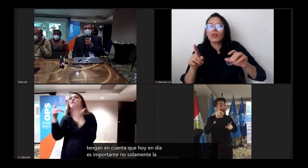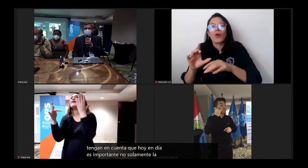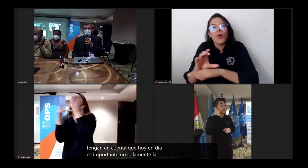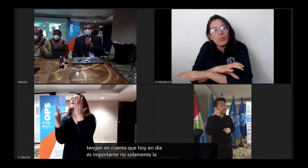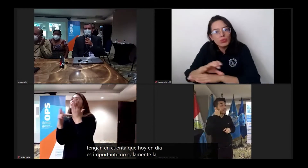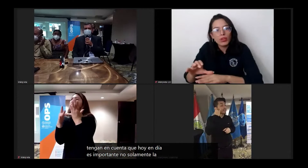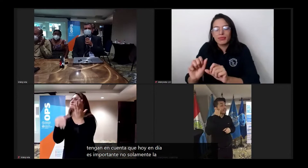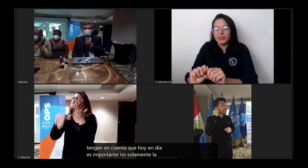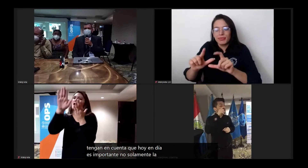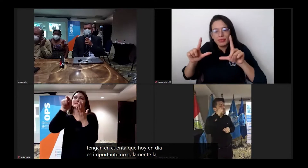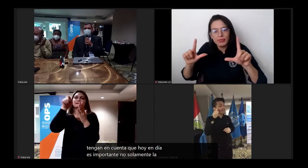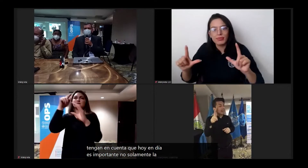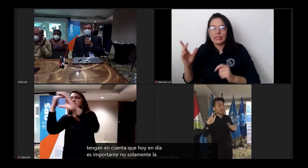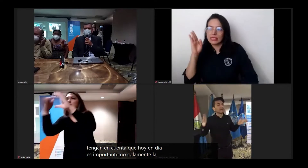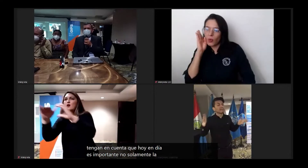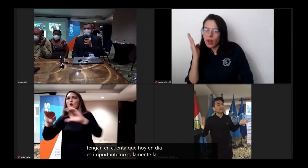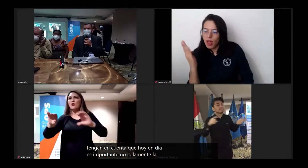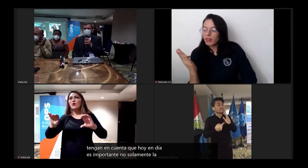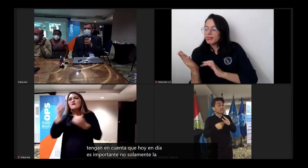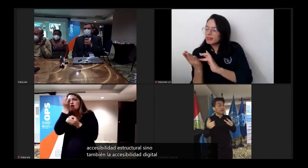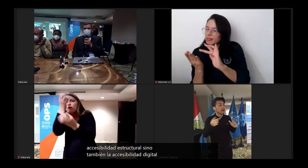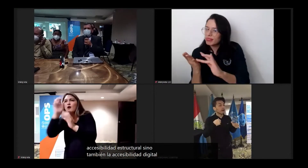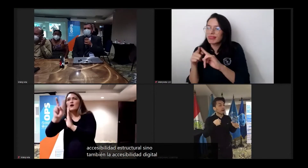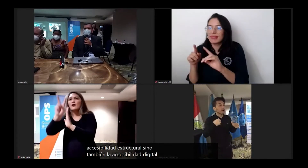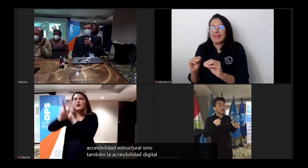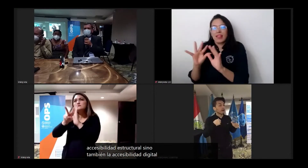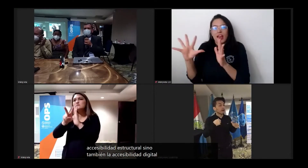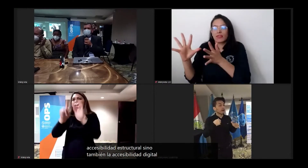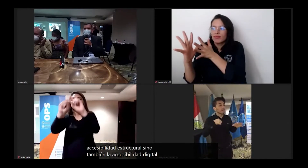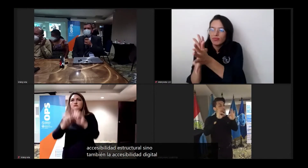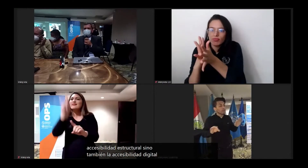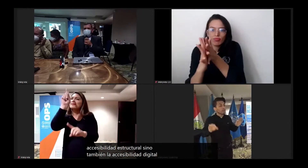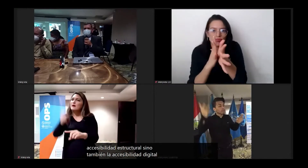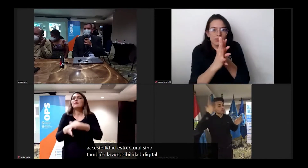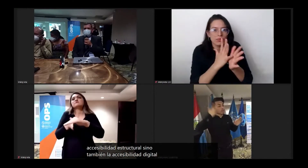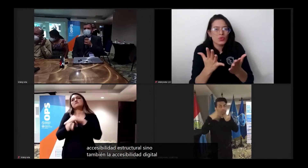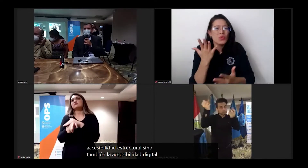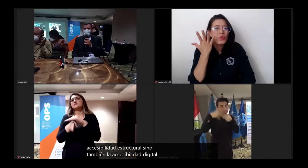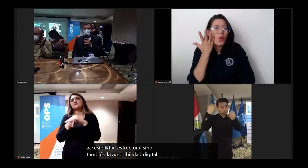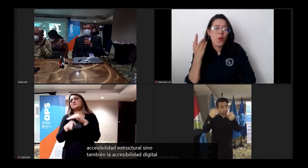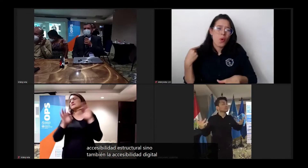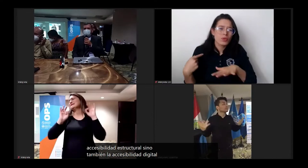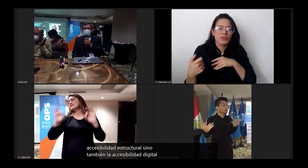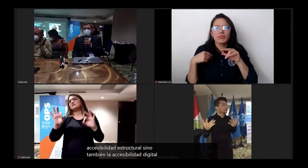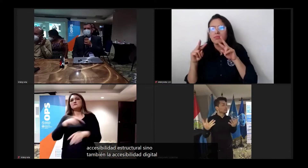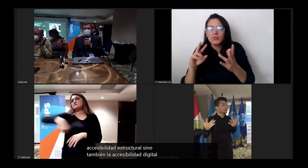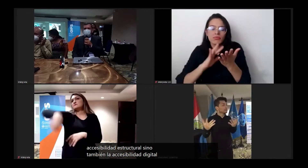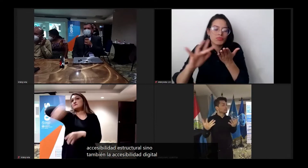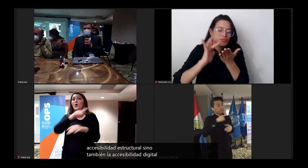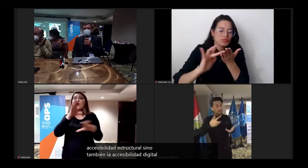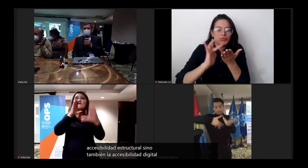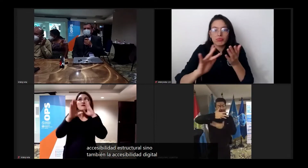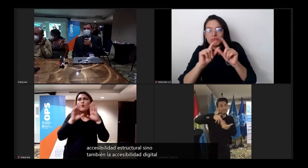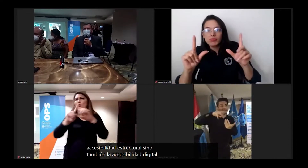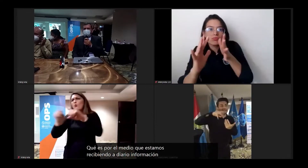es por el medio que estamos recibiendo a diario información continuamente a través de las redes sociales y